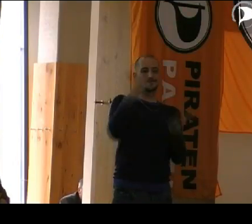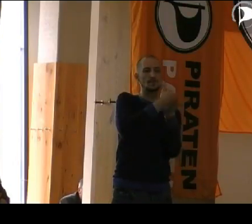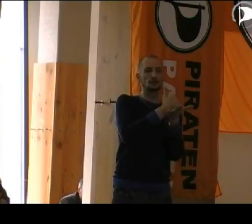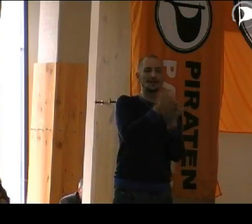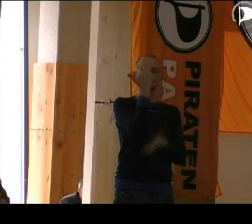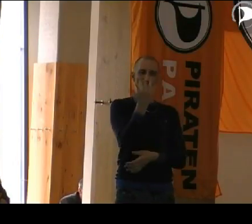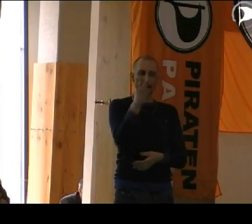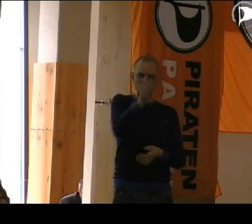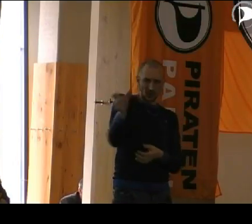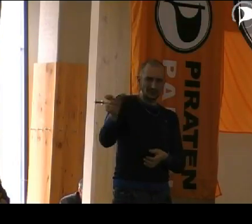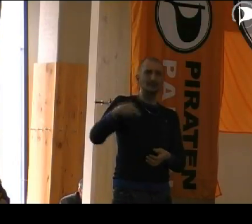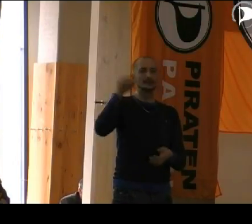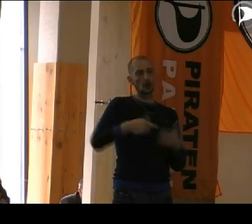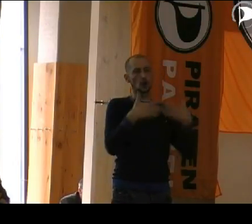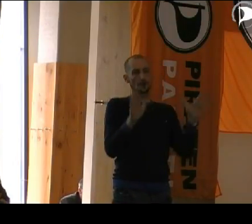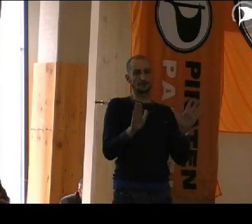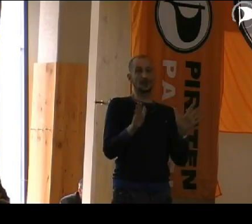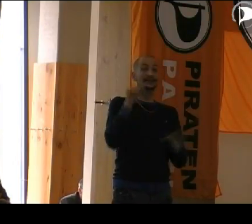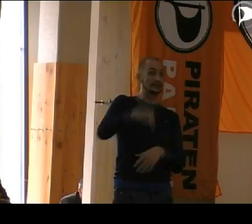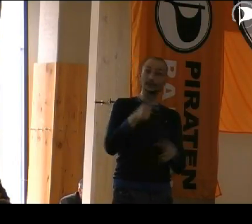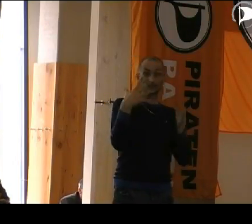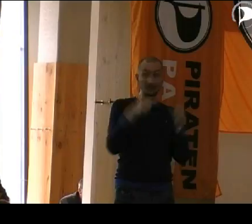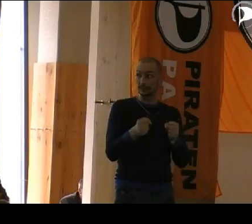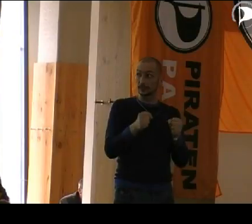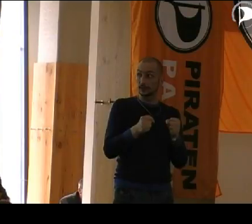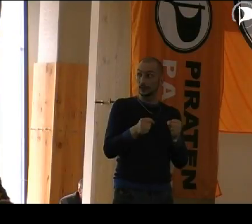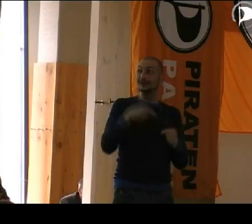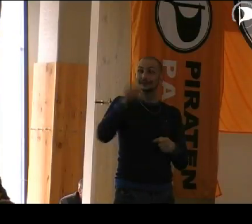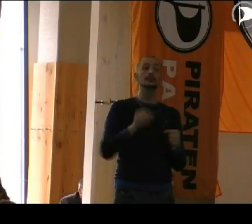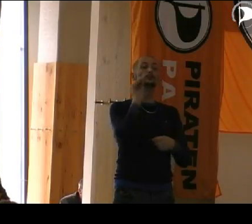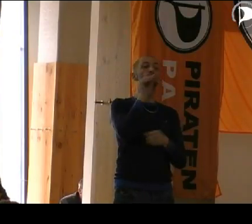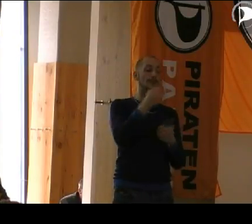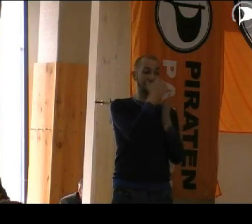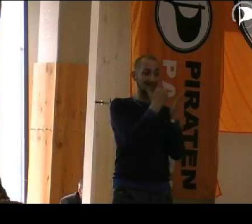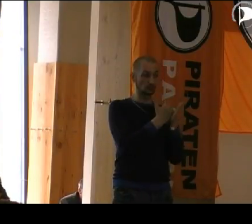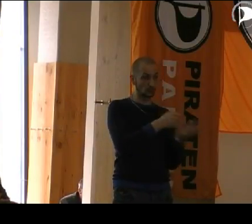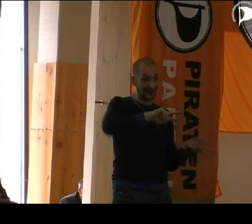wissen einfach wie's forschung diskutiert zukünftige satzungsänderung